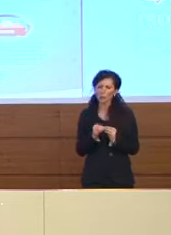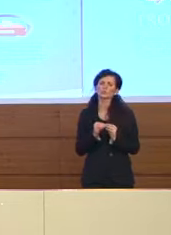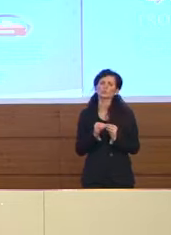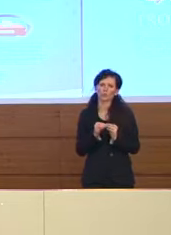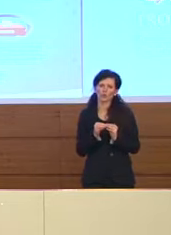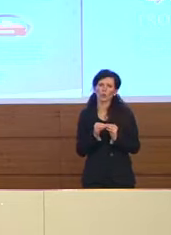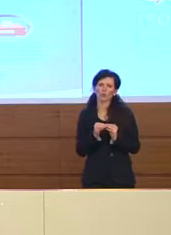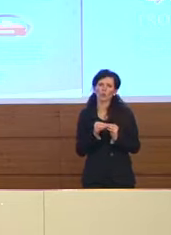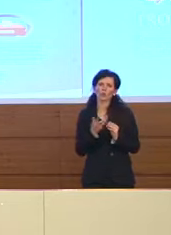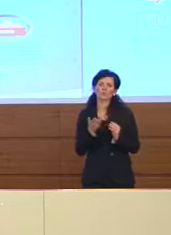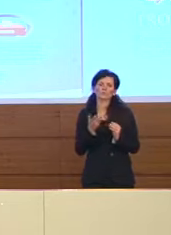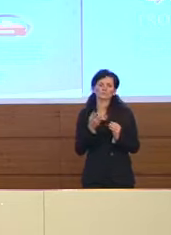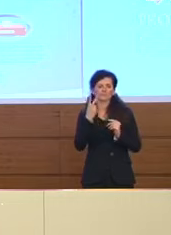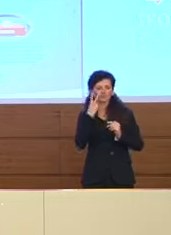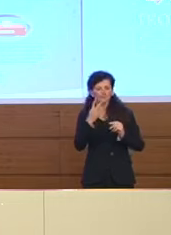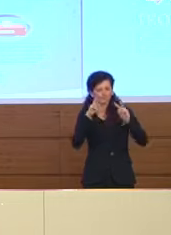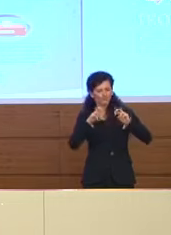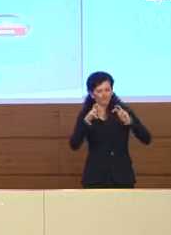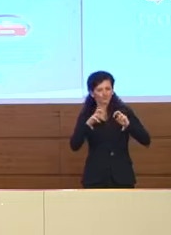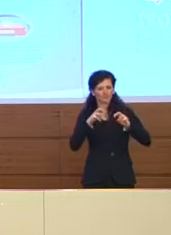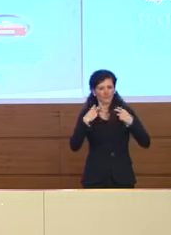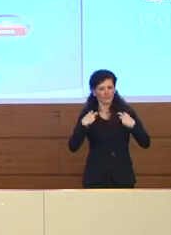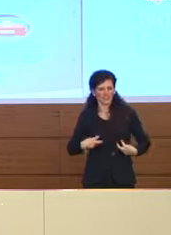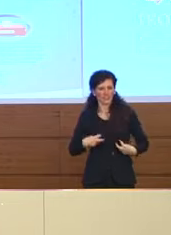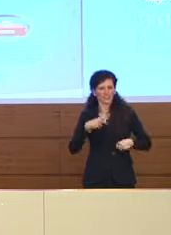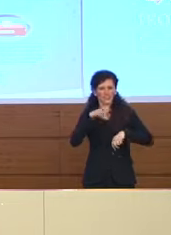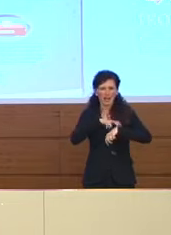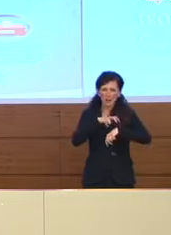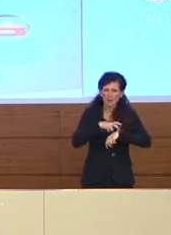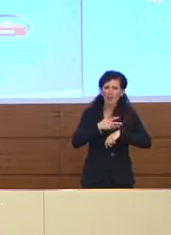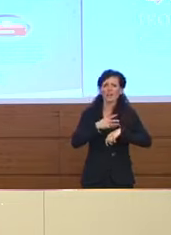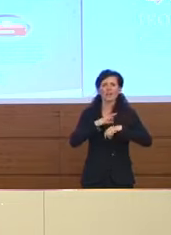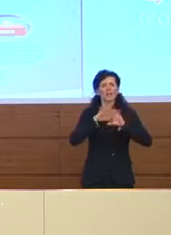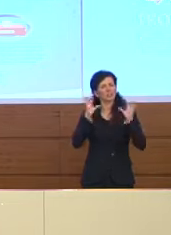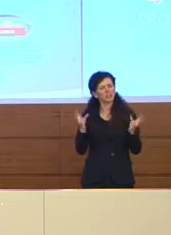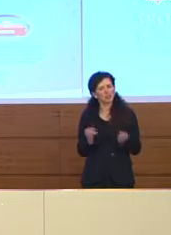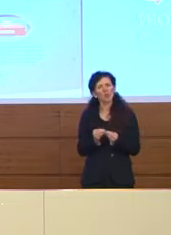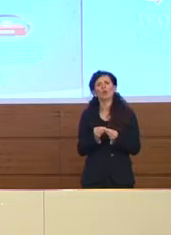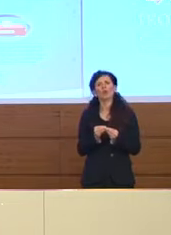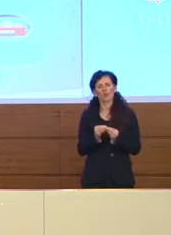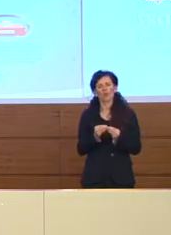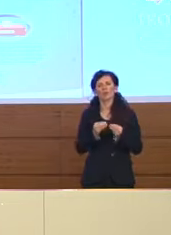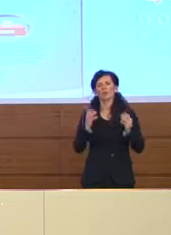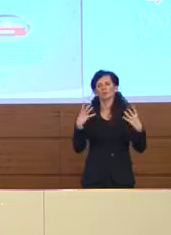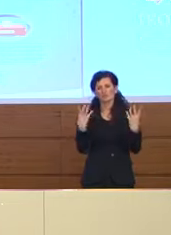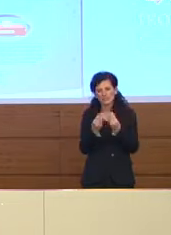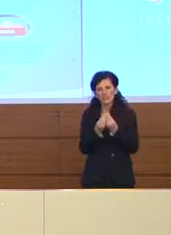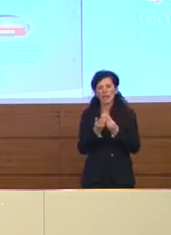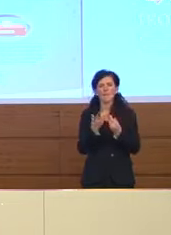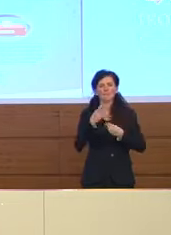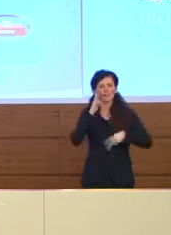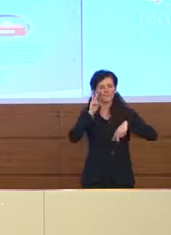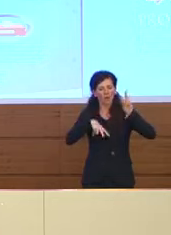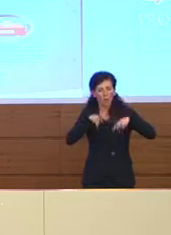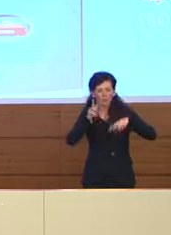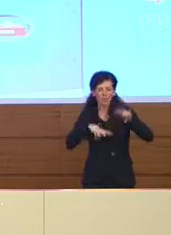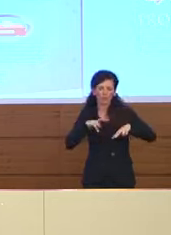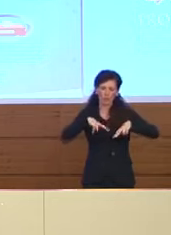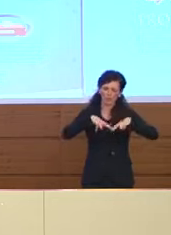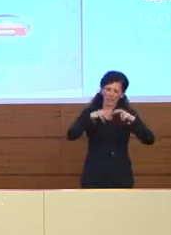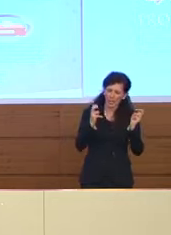tipo spirometrico piuttosto che eventualmente con valutazioni di diagnostica per